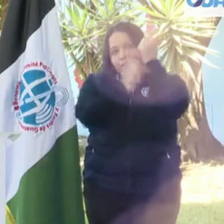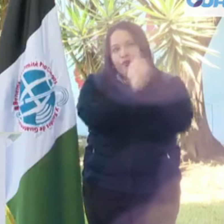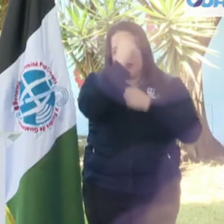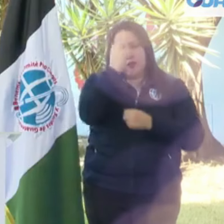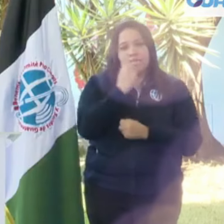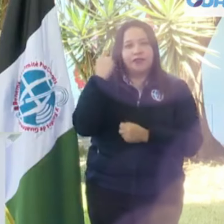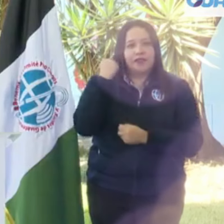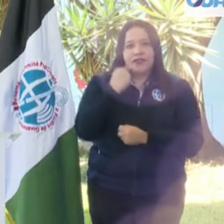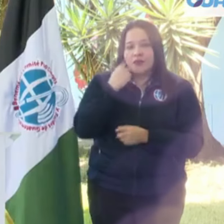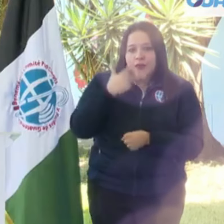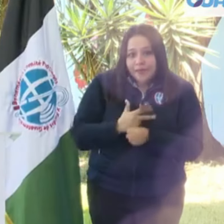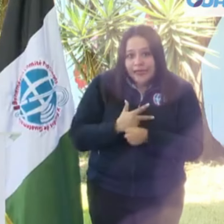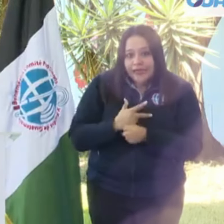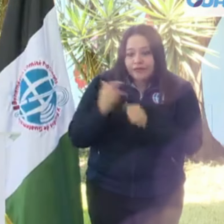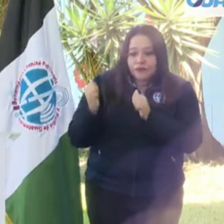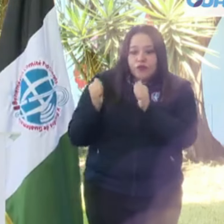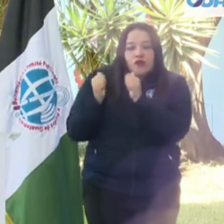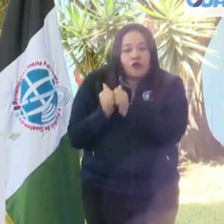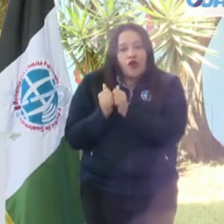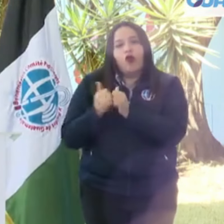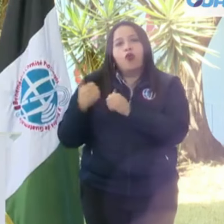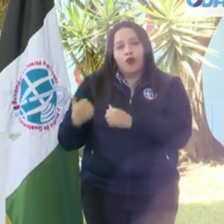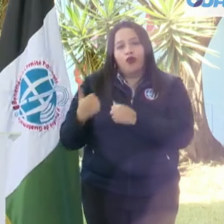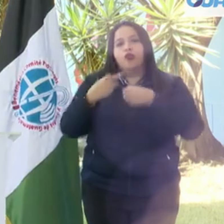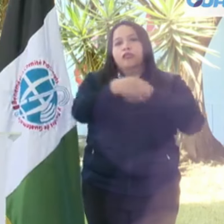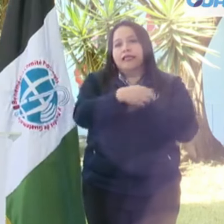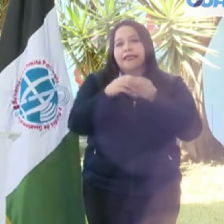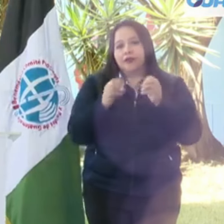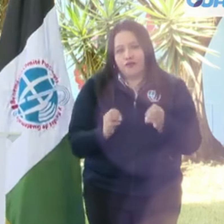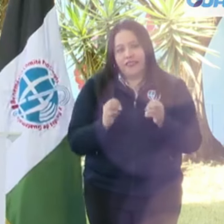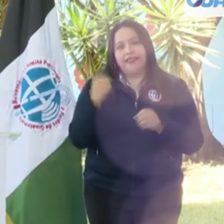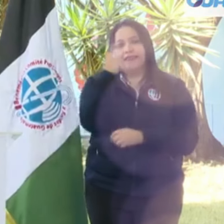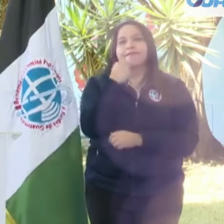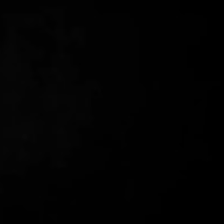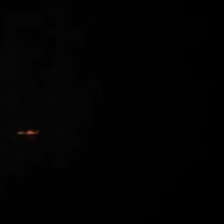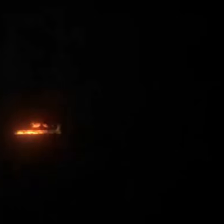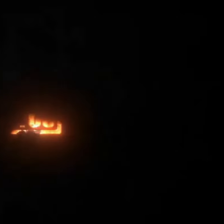Comité Pro Ciegos y Sordos de Guatemala y el equipo de SBET.